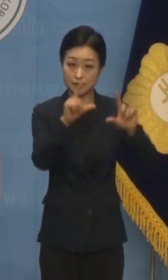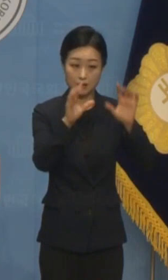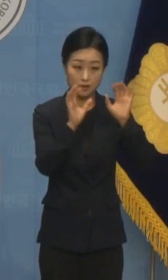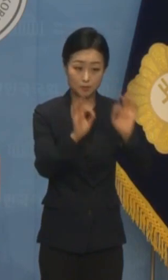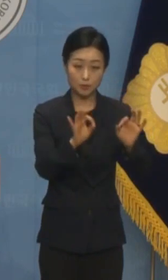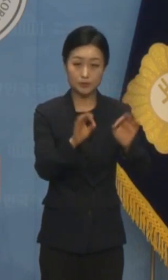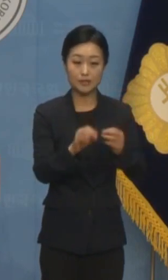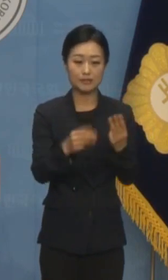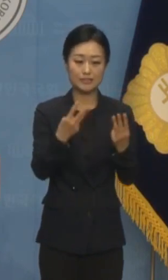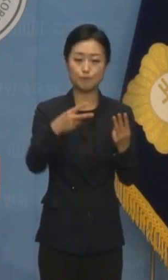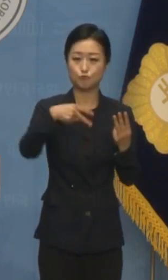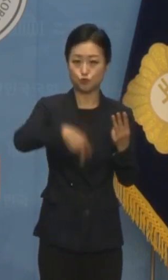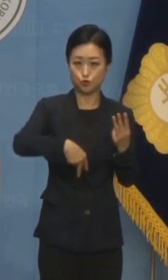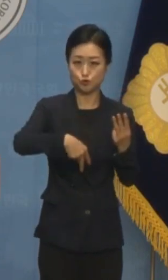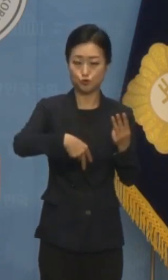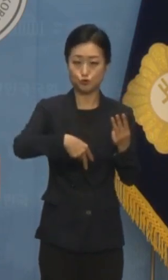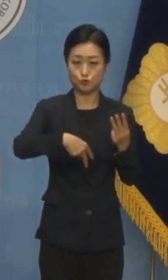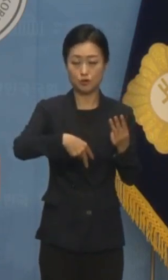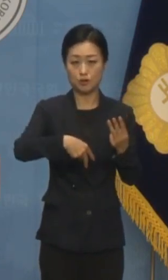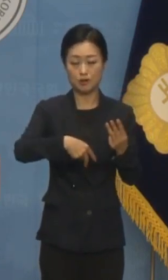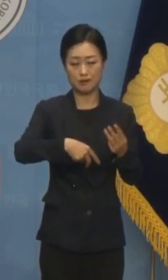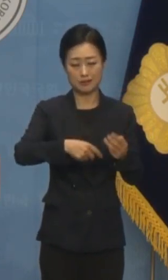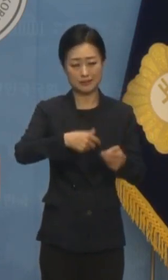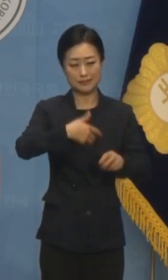삼류 막장극으로 가고 있습니다.